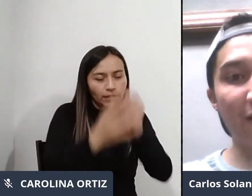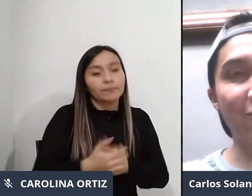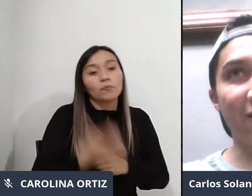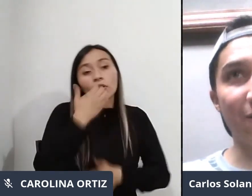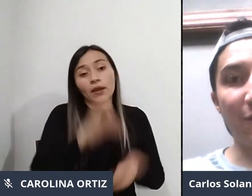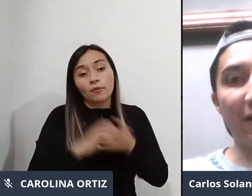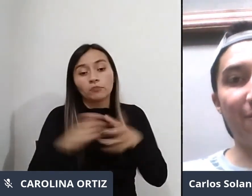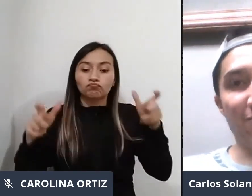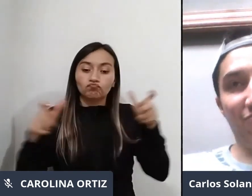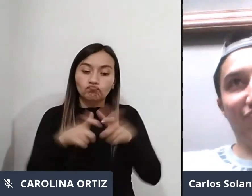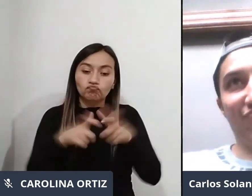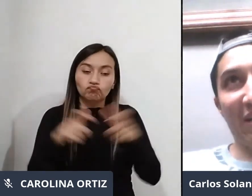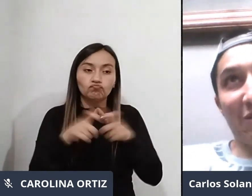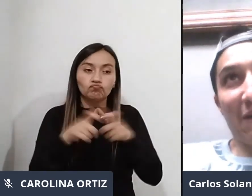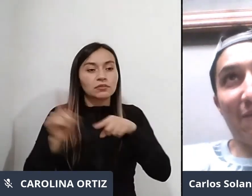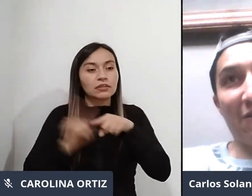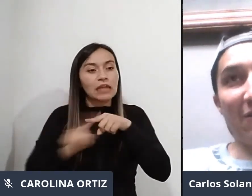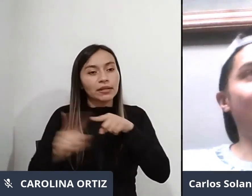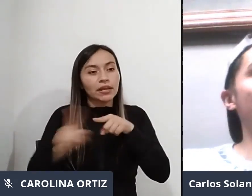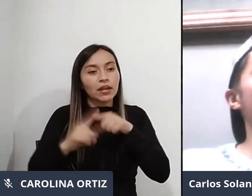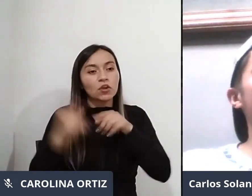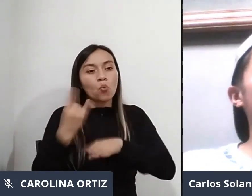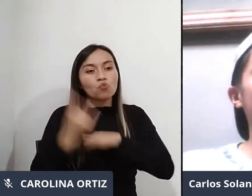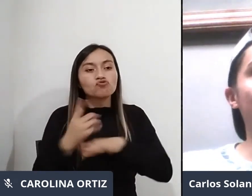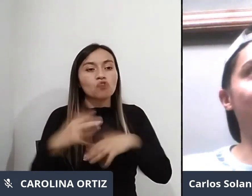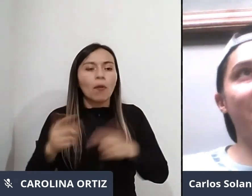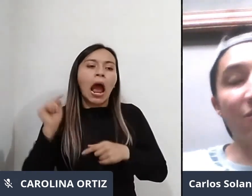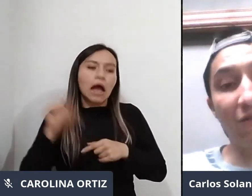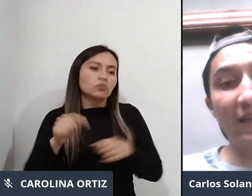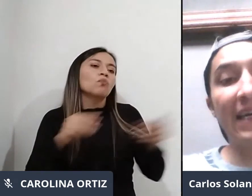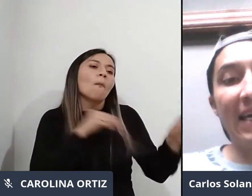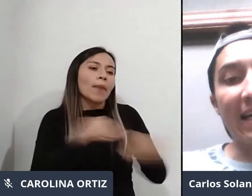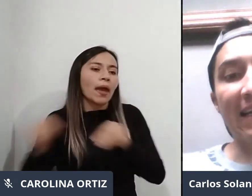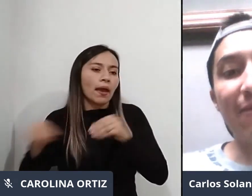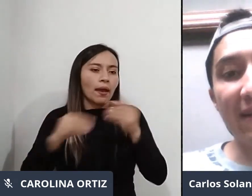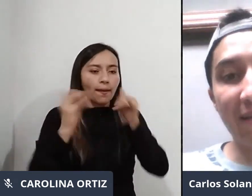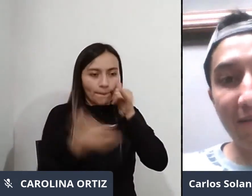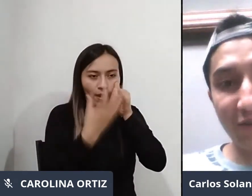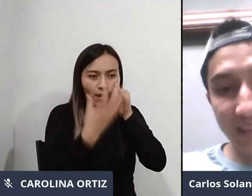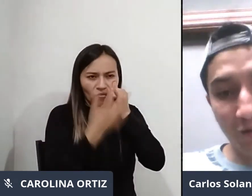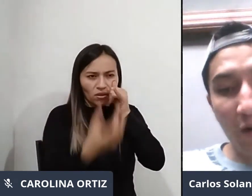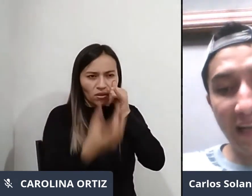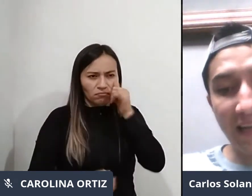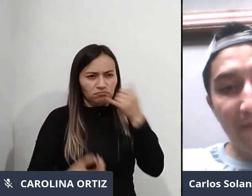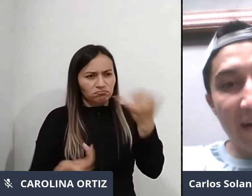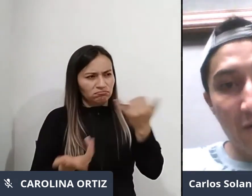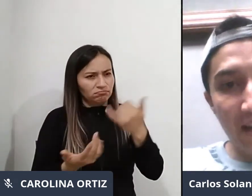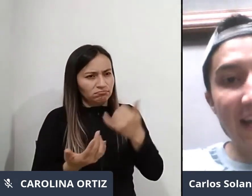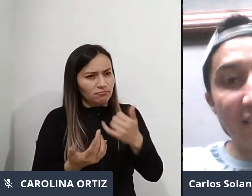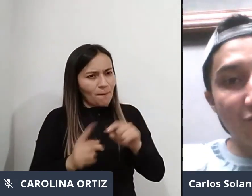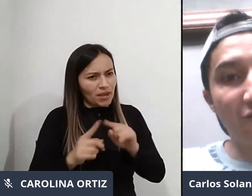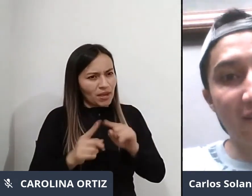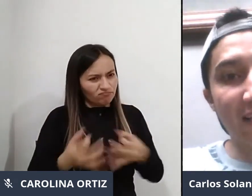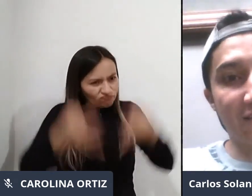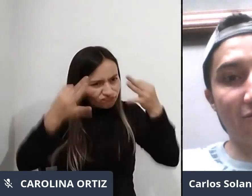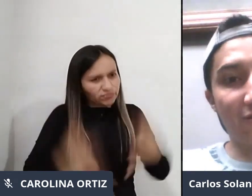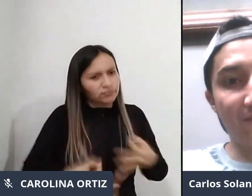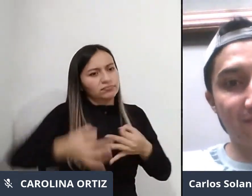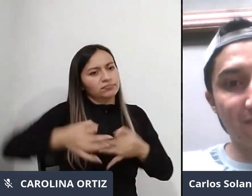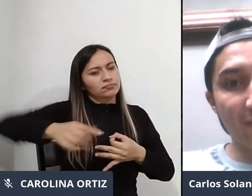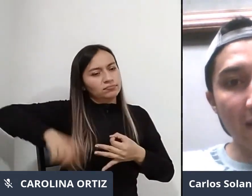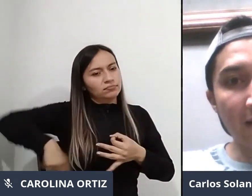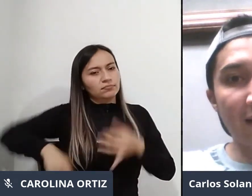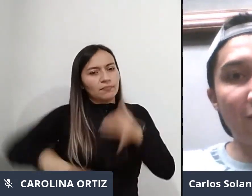SITP cuando salió, por ejemplo. Eso era pedagogía, cómo usar, no, entonces no. Realmente hablemos de escuela, de pedagogía en estos